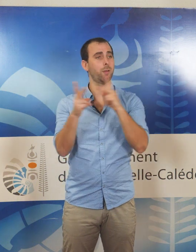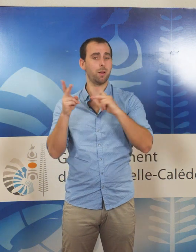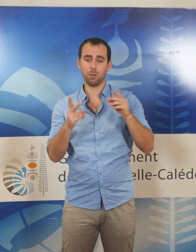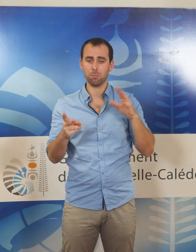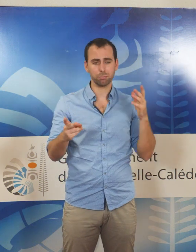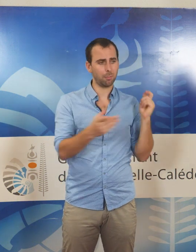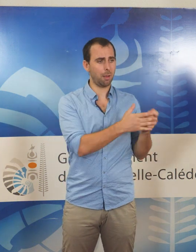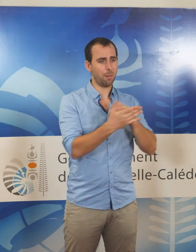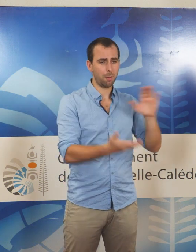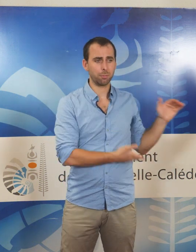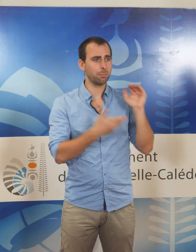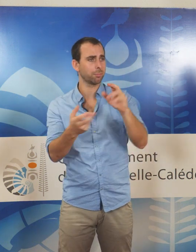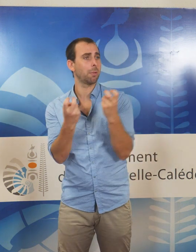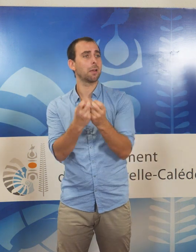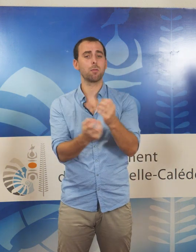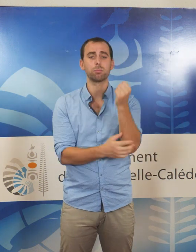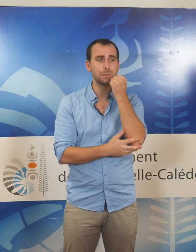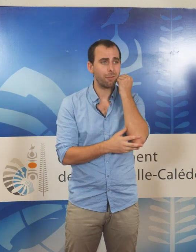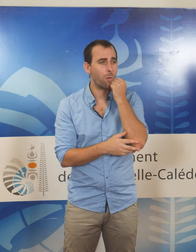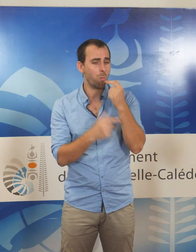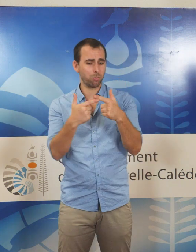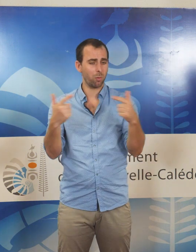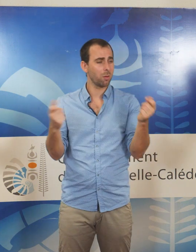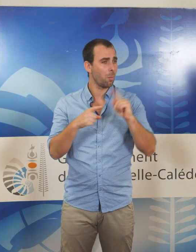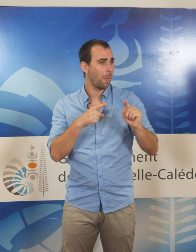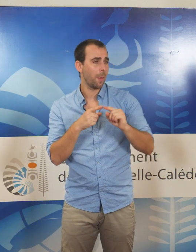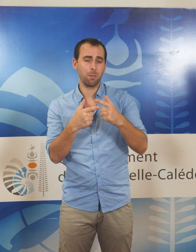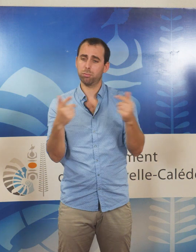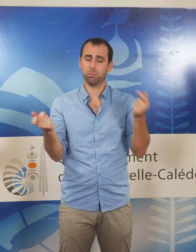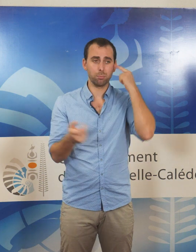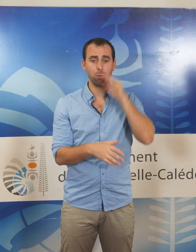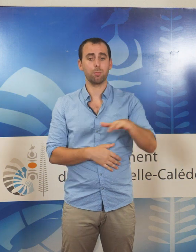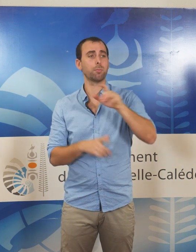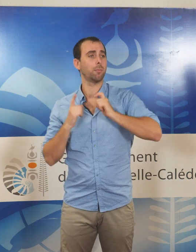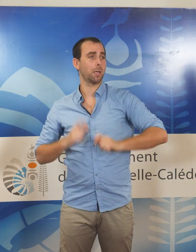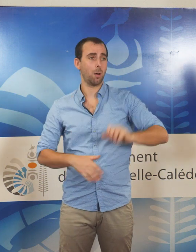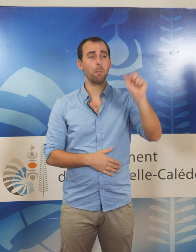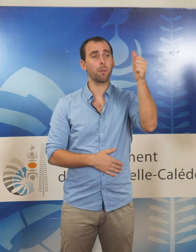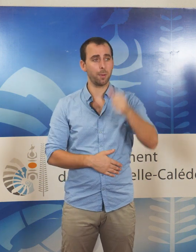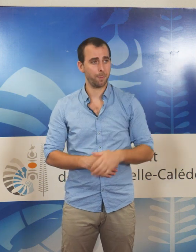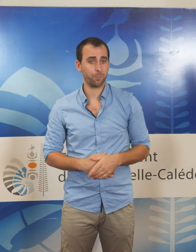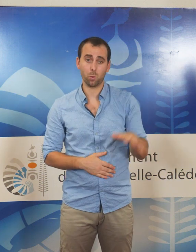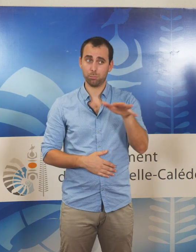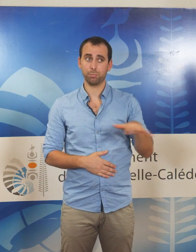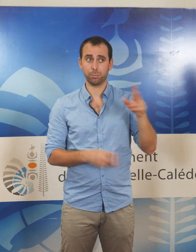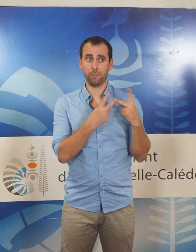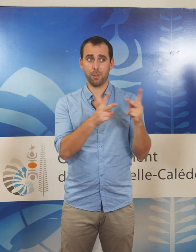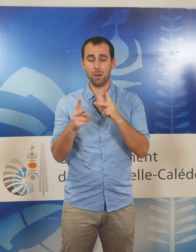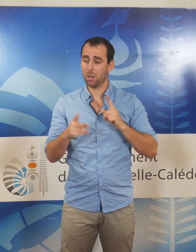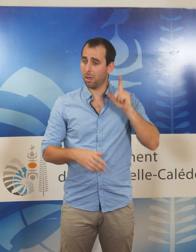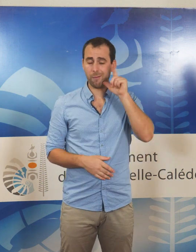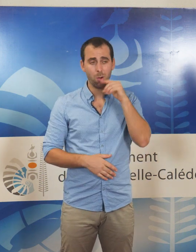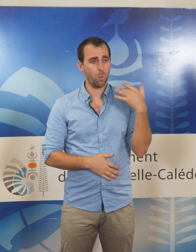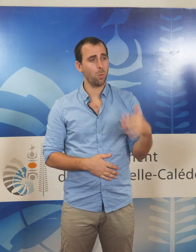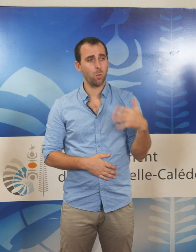savon ou autres fournitures et matériels, les écoles primaires. Donc vraiment, elles ont fait un effort particulier. Pour ce qui